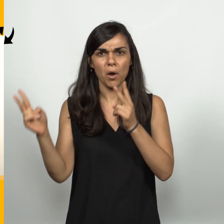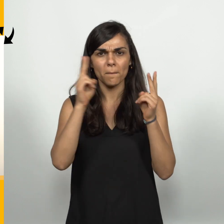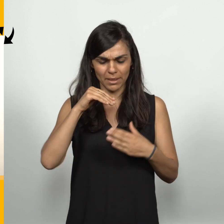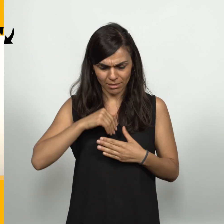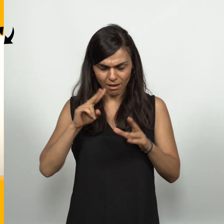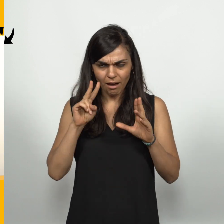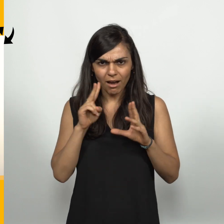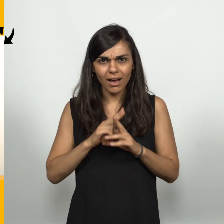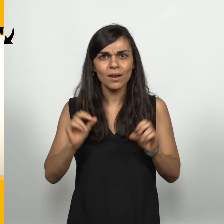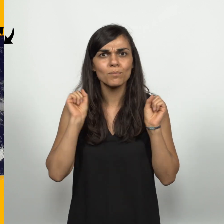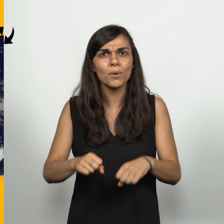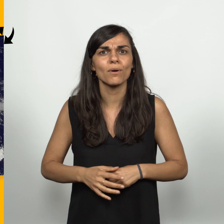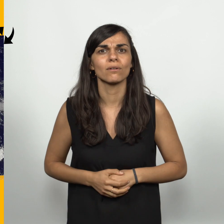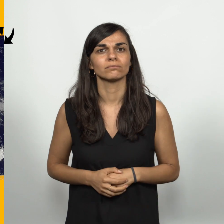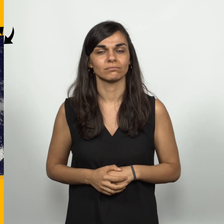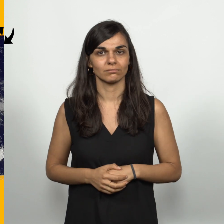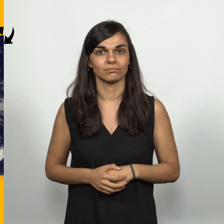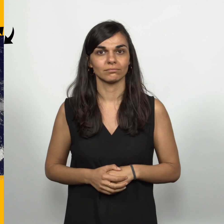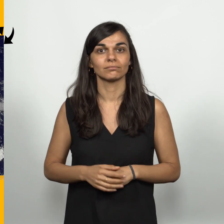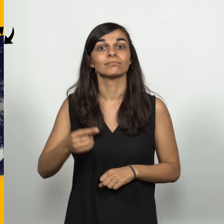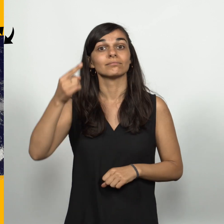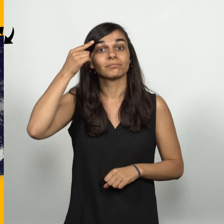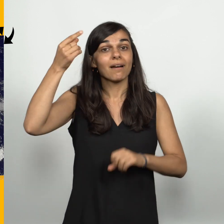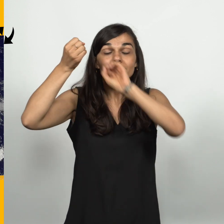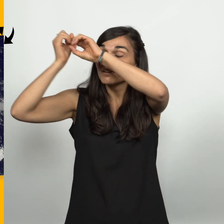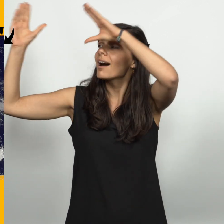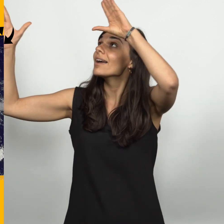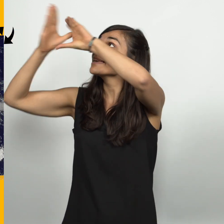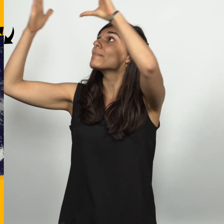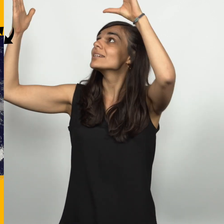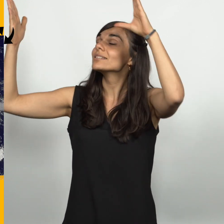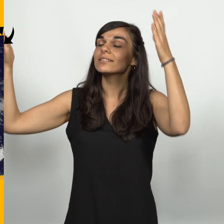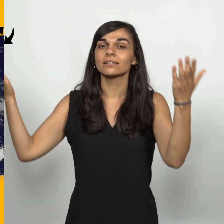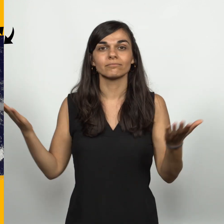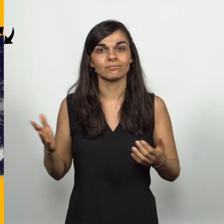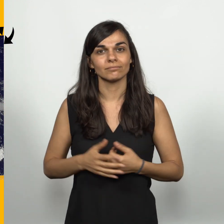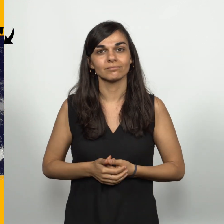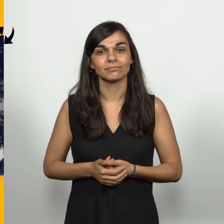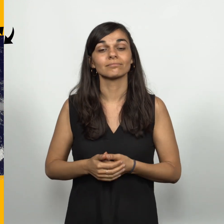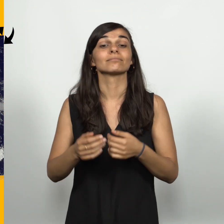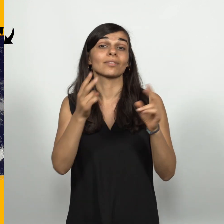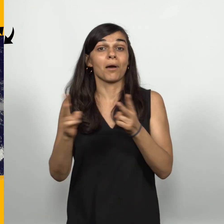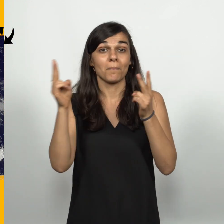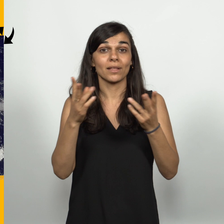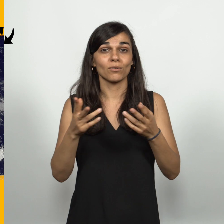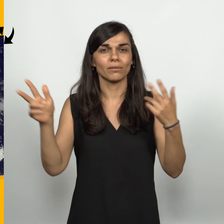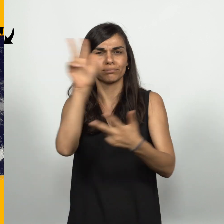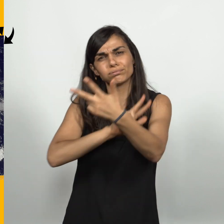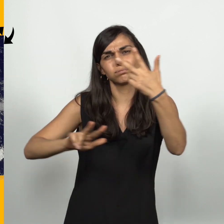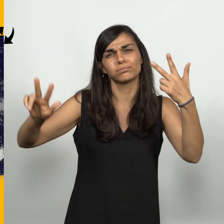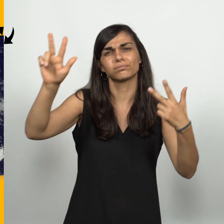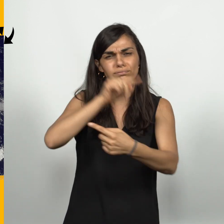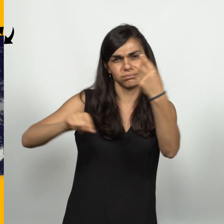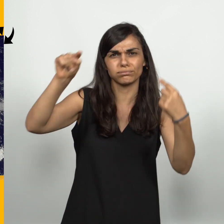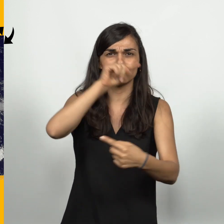tempête? C'est alors que cette image que vous découvrez s'est imposée à moi. La tempête est un phénomène tourbillonnaire.